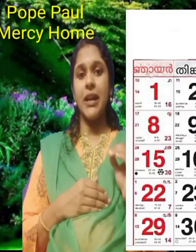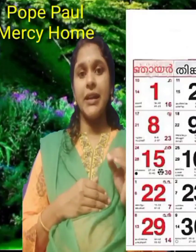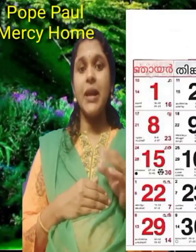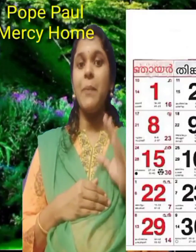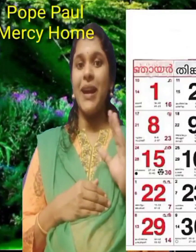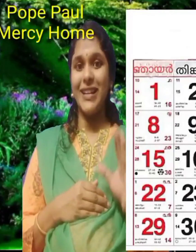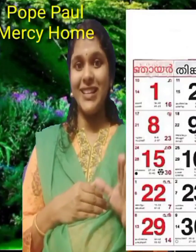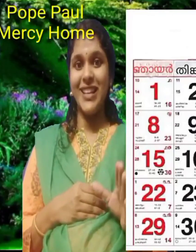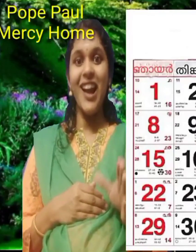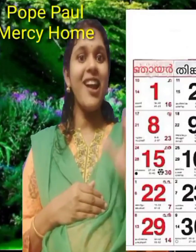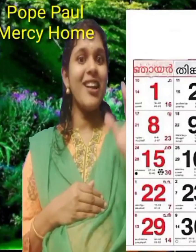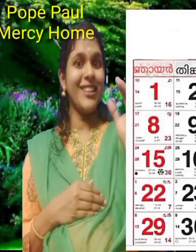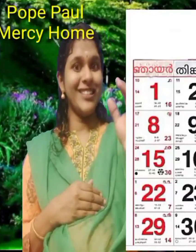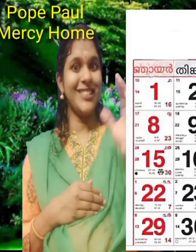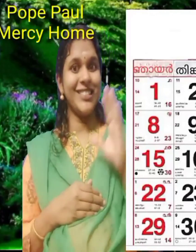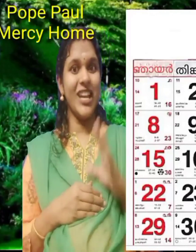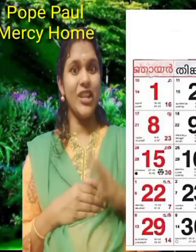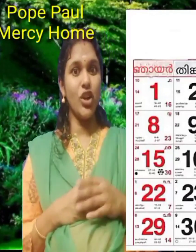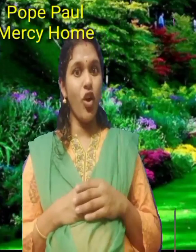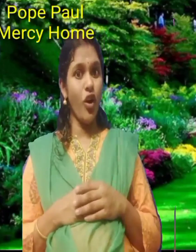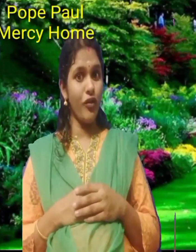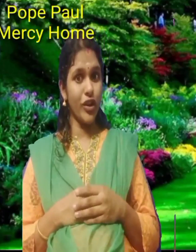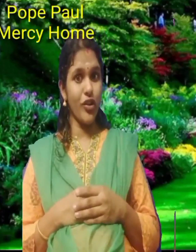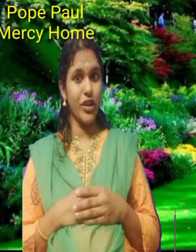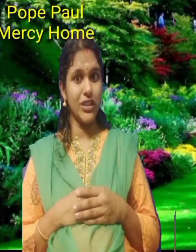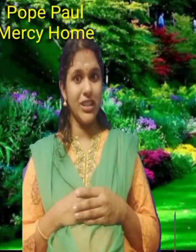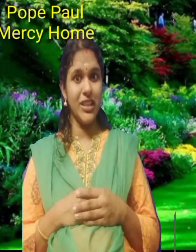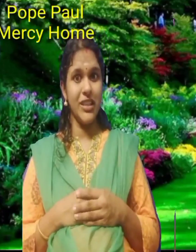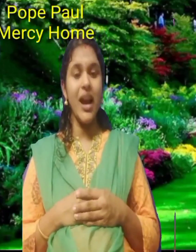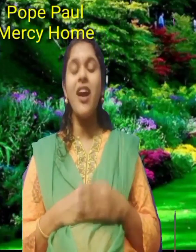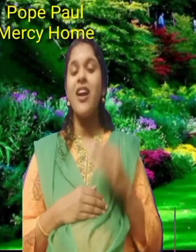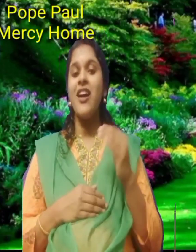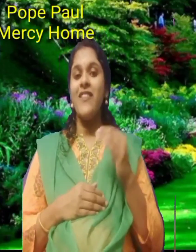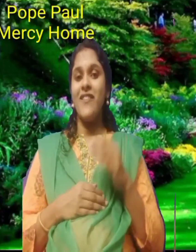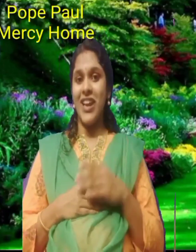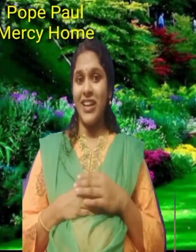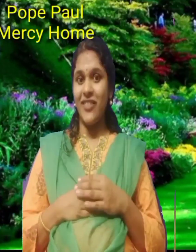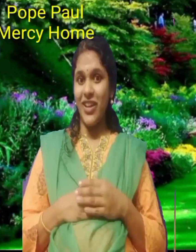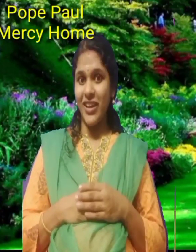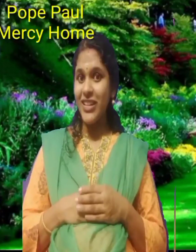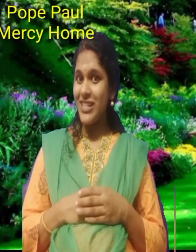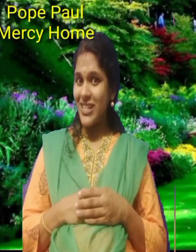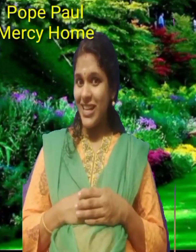നല്ല മക്കളായിട്ട് പഠിക്കുക. ടീച്ചർ തരുന്ന ഹോംവർക്ക് ഒക്കെ ചെയ്യുക.